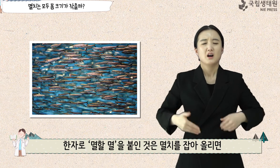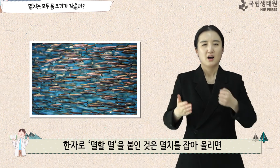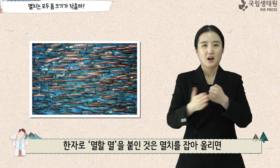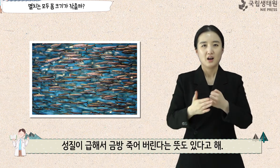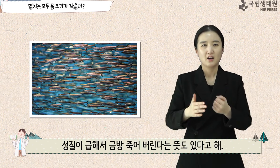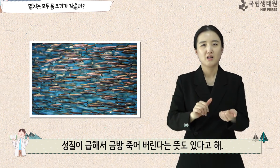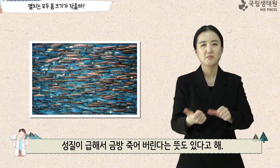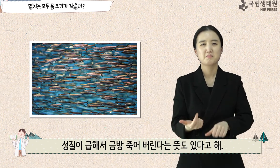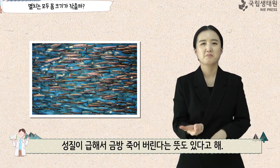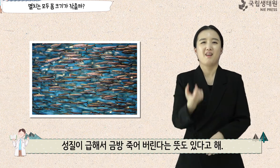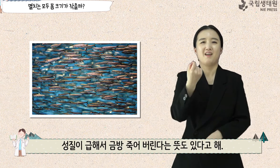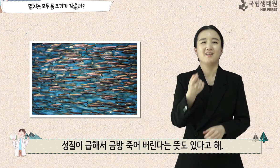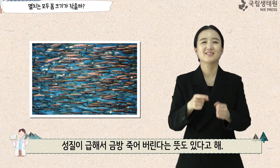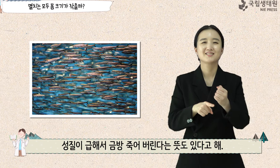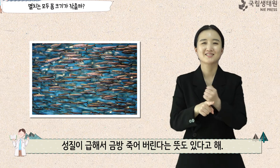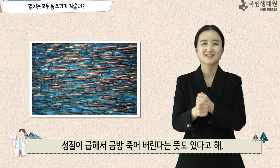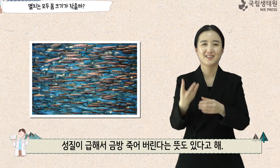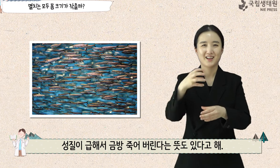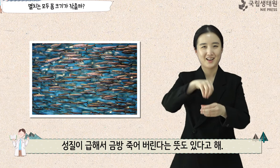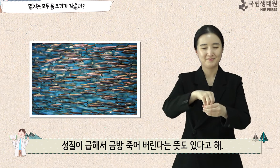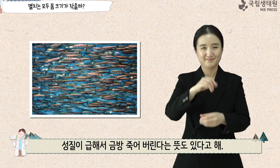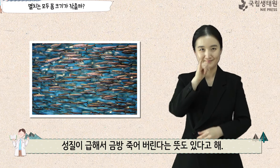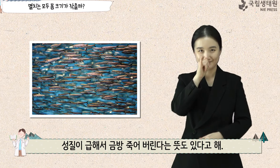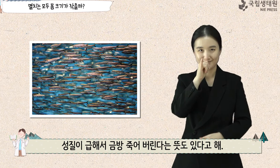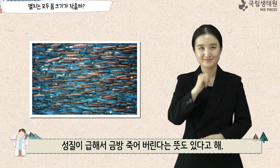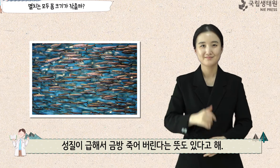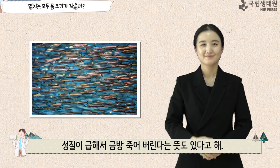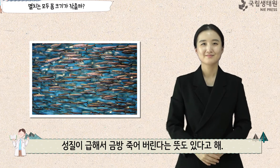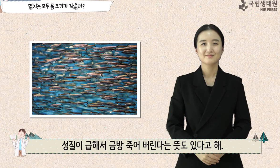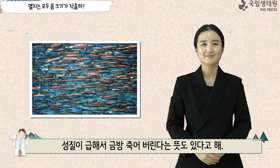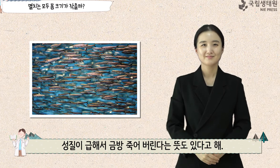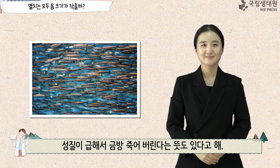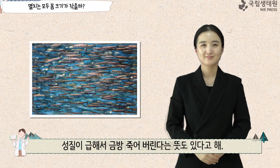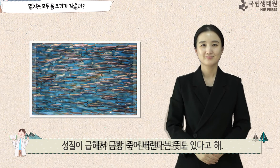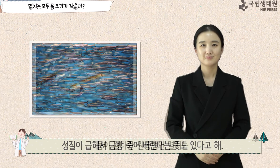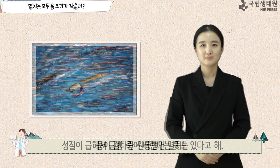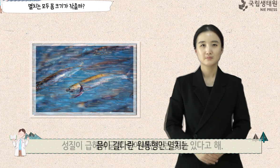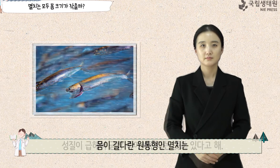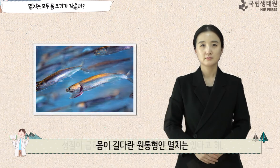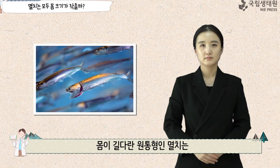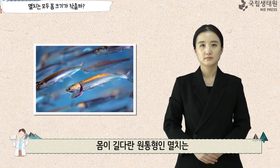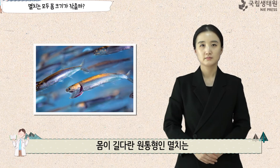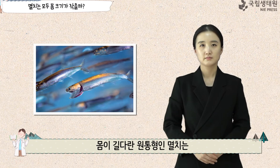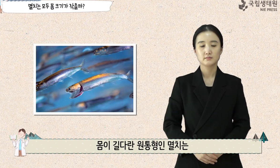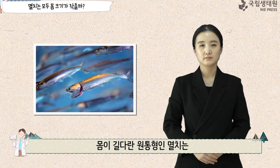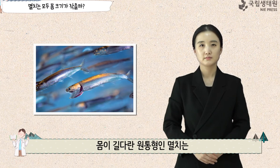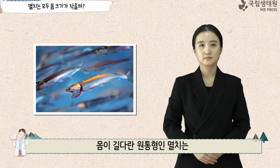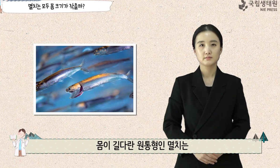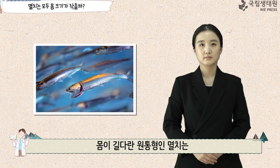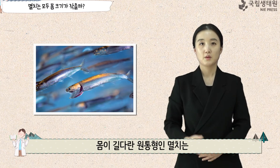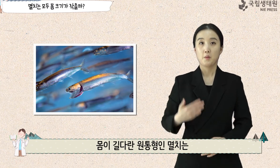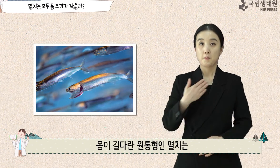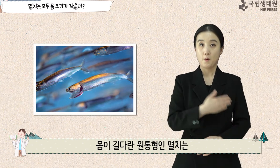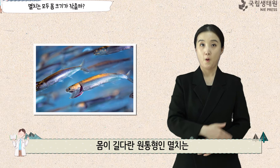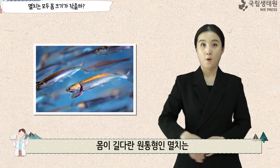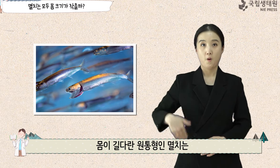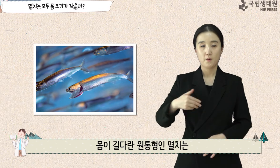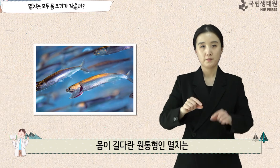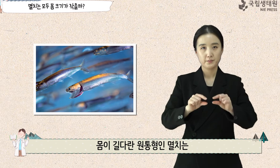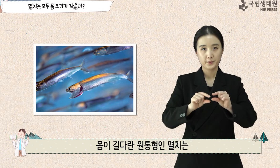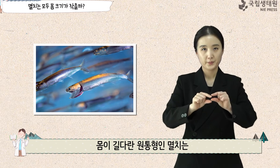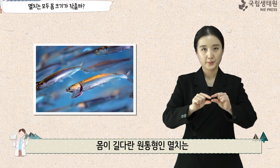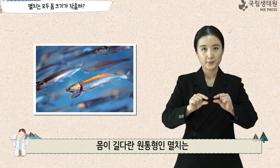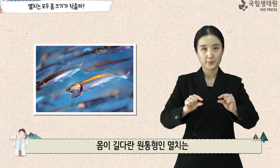올리면 성질이 급해서 금방 죽어버린다는 뜻도 있다고 해. 몸이 길다란